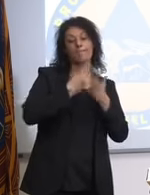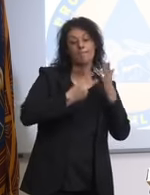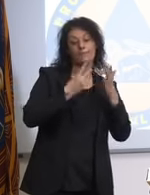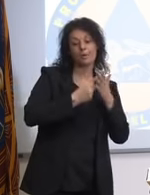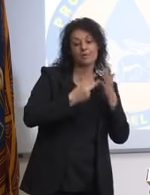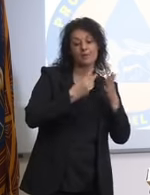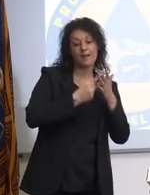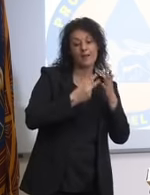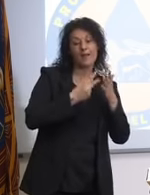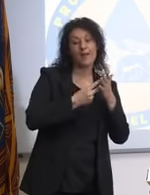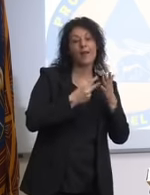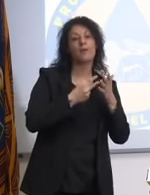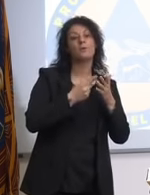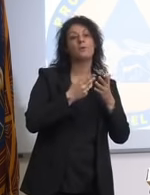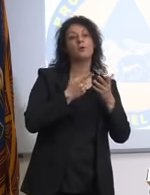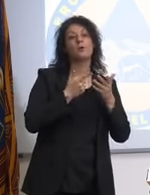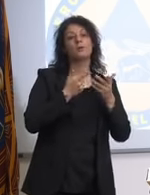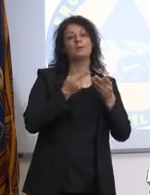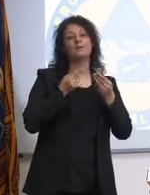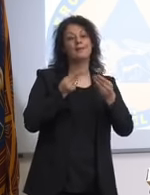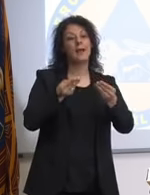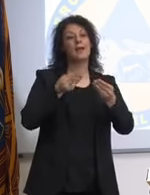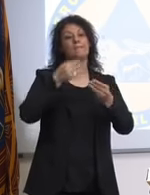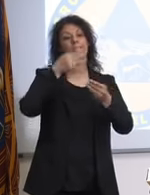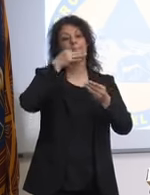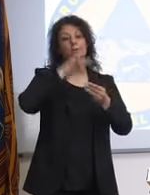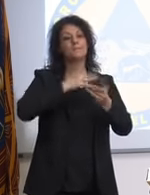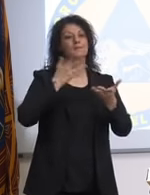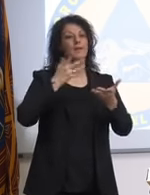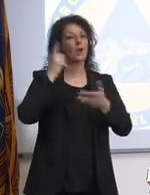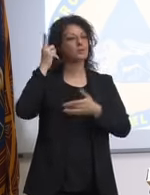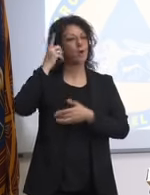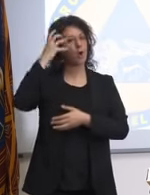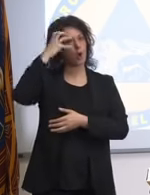a attingere quei 150 milioni di euro